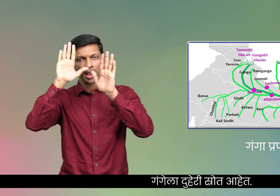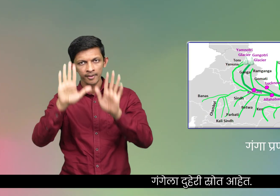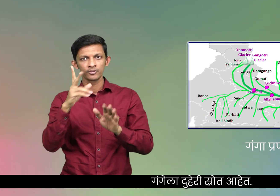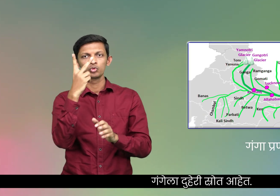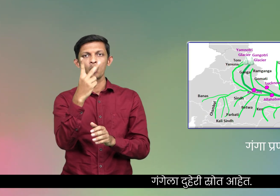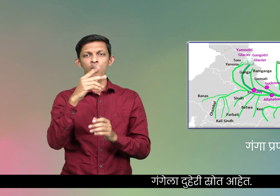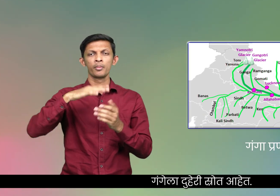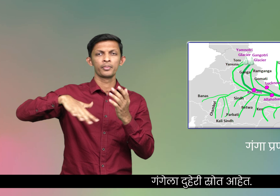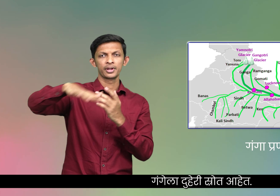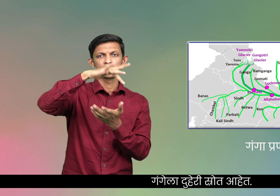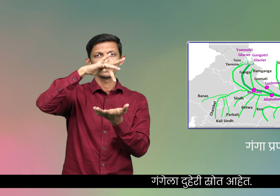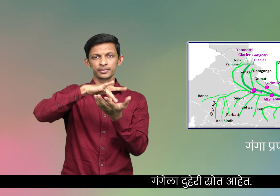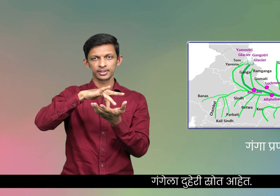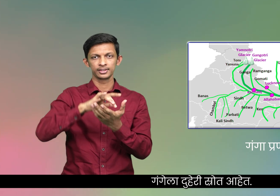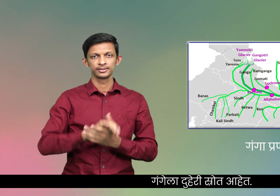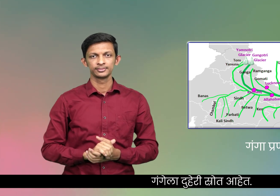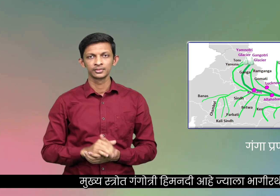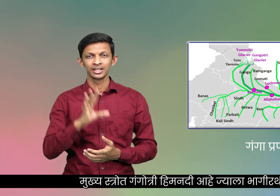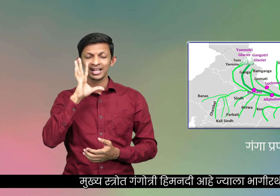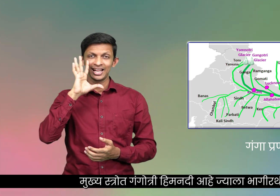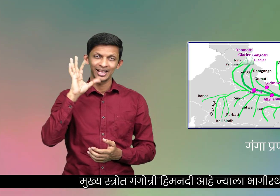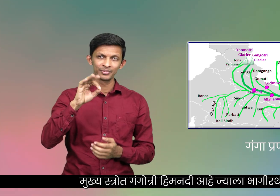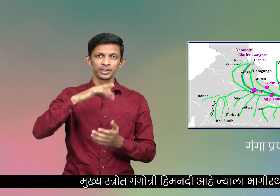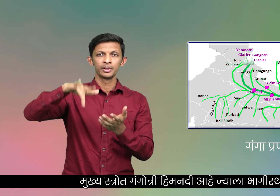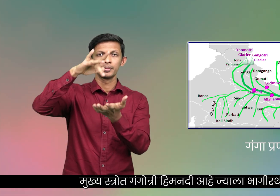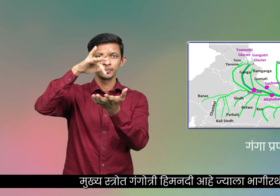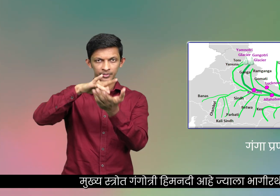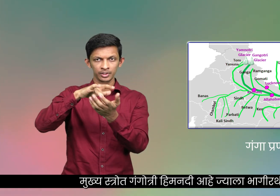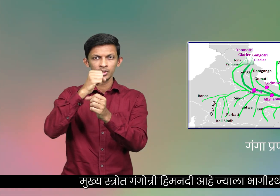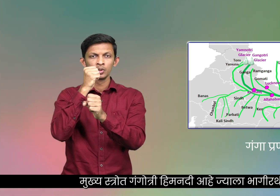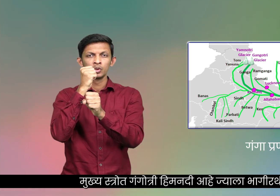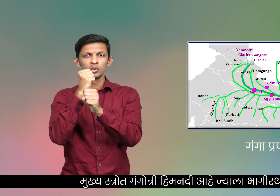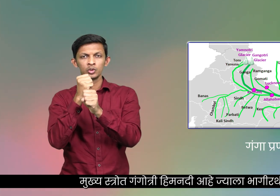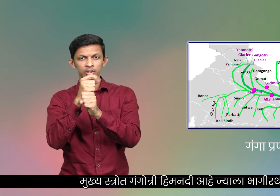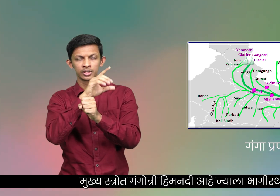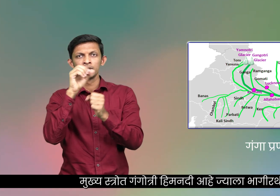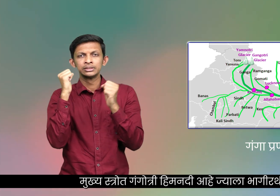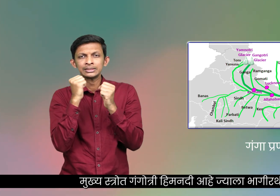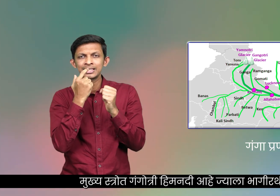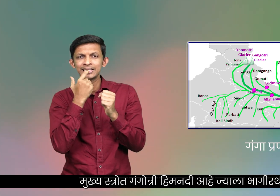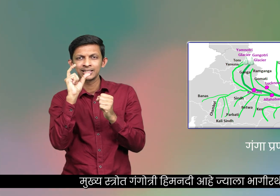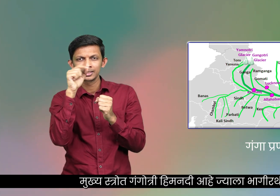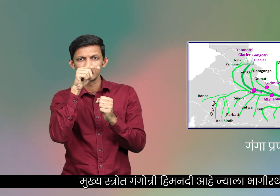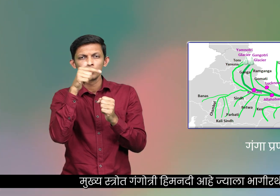गंगेला दुहेरी स्रोत आहेत. मुख्य स्रोत गंगोत्री हिमनदी आहे, ज्याला भागीरथी म्हणतात.